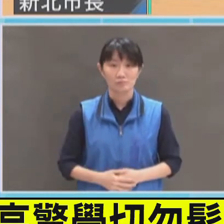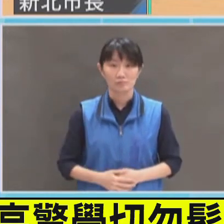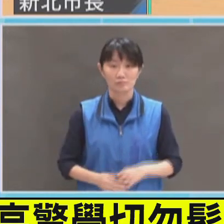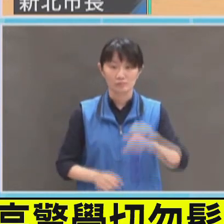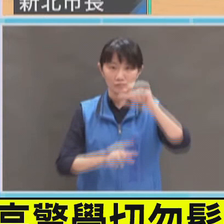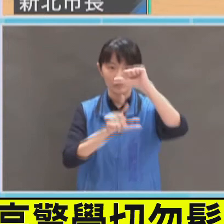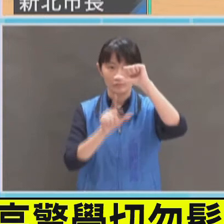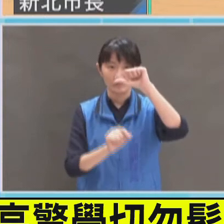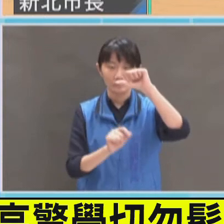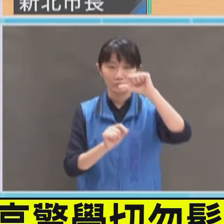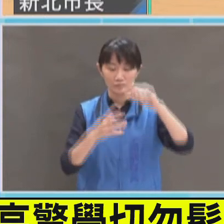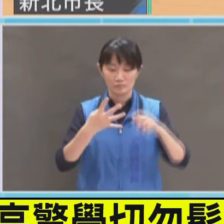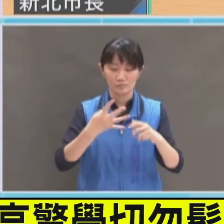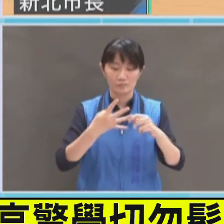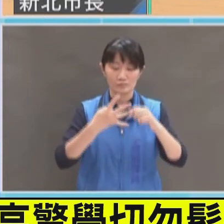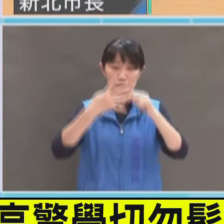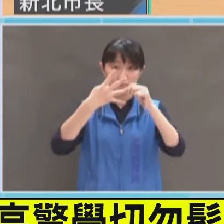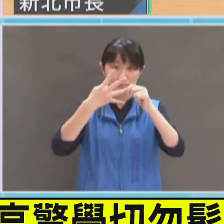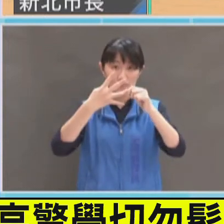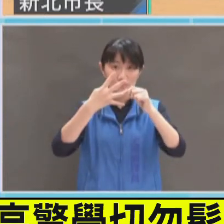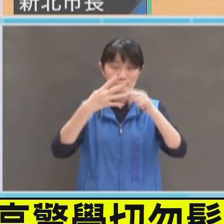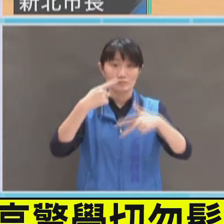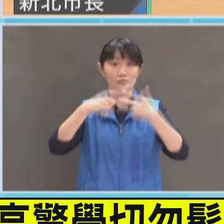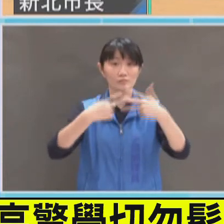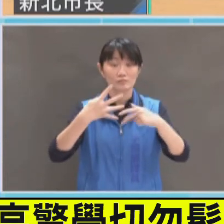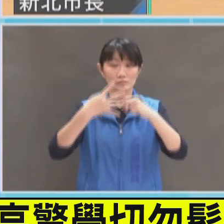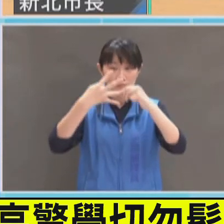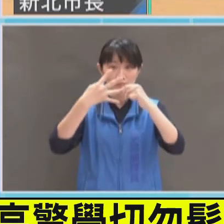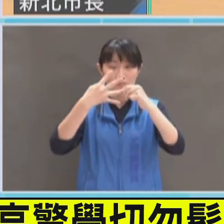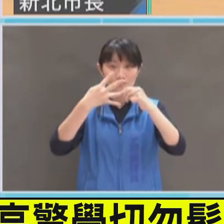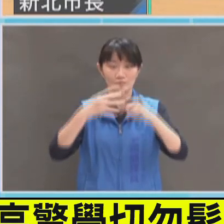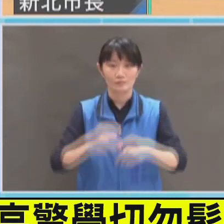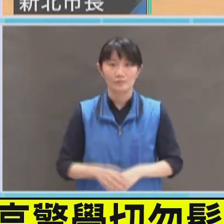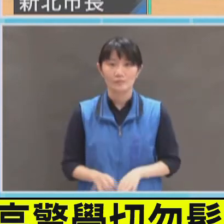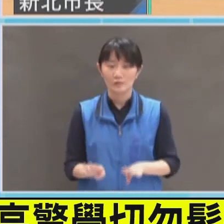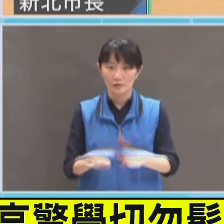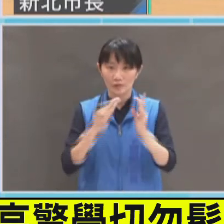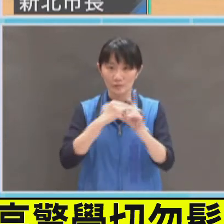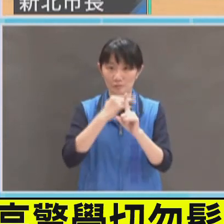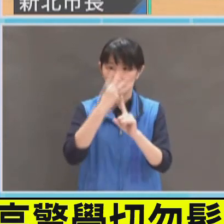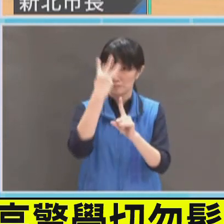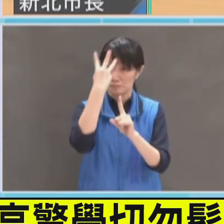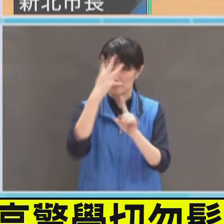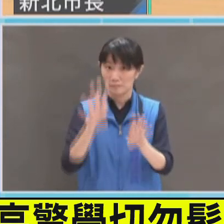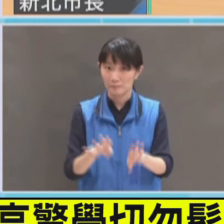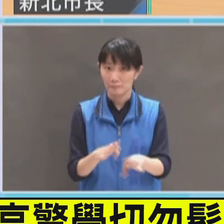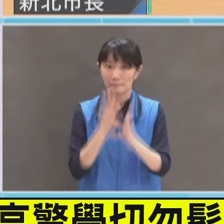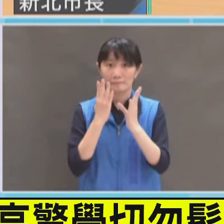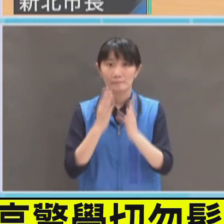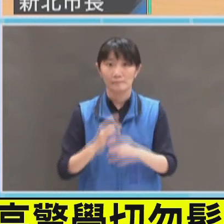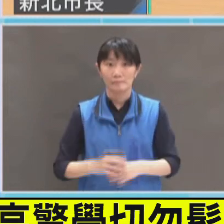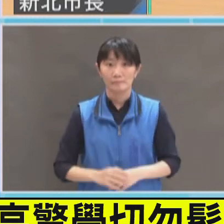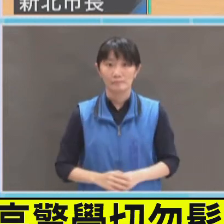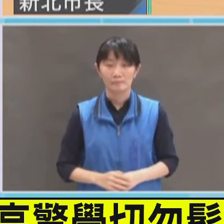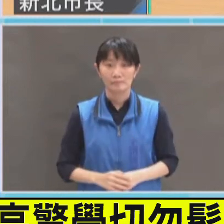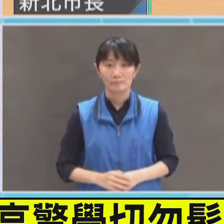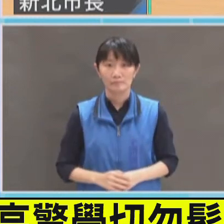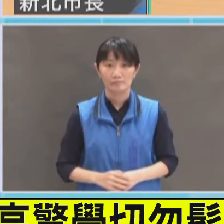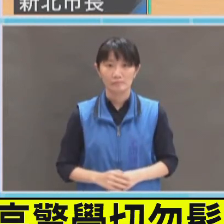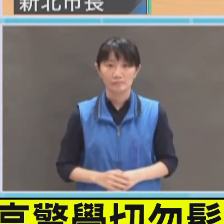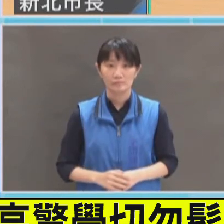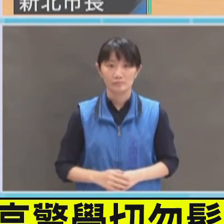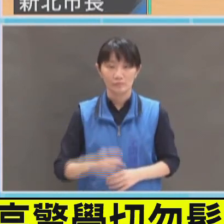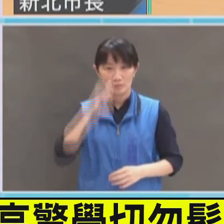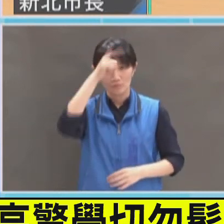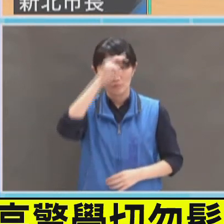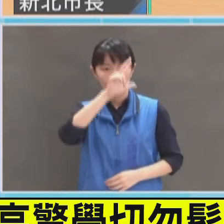五月第三个礼拜，我们看到开始实施三级警戒，我们的黄